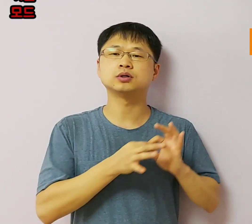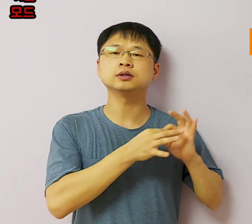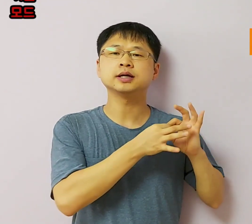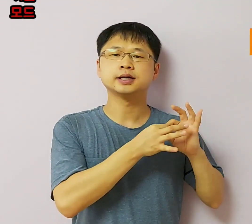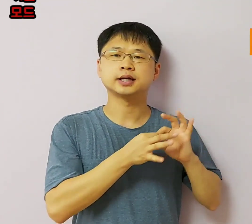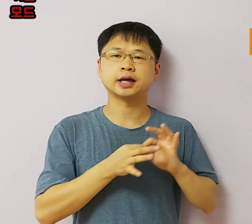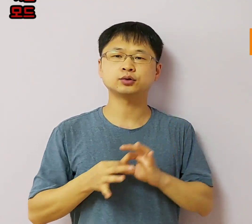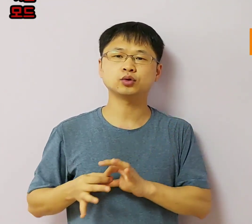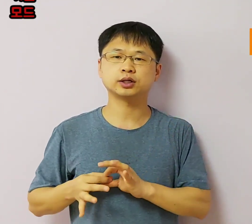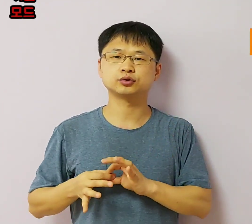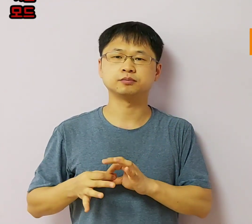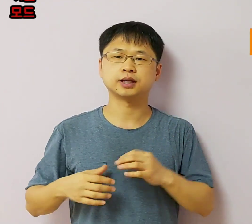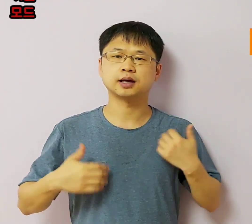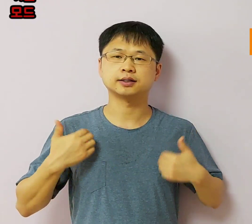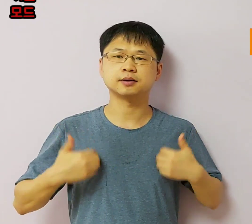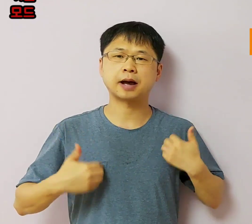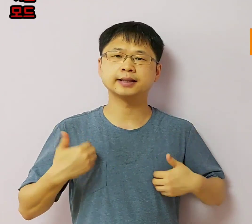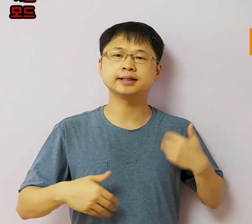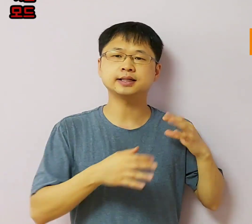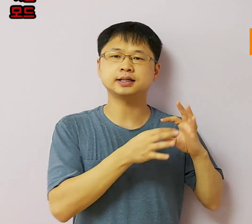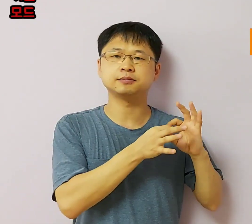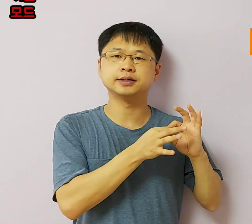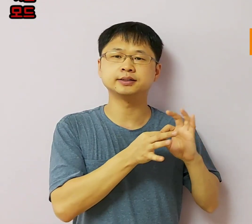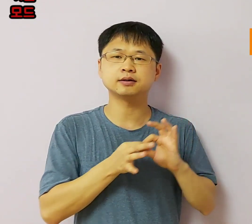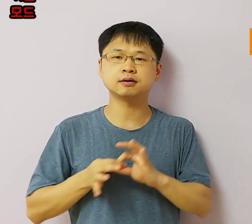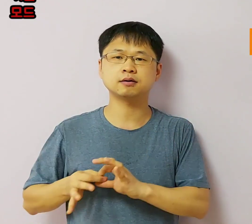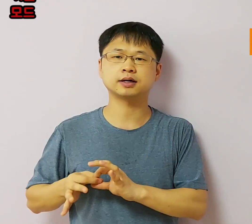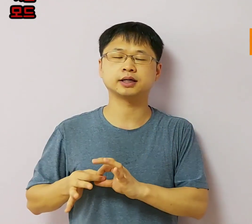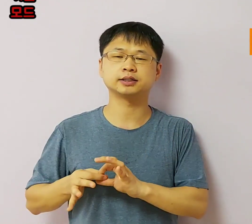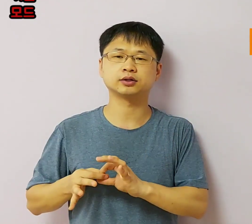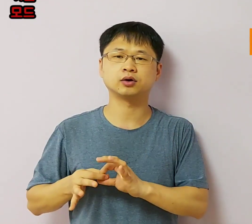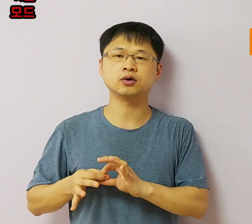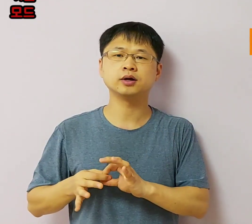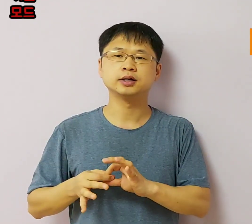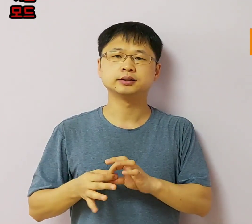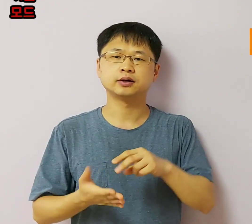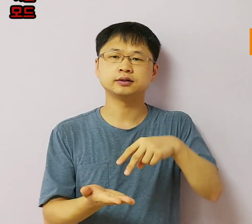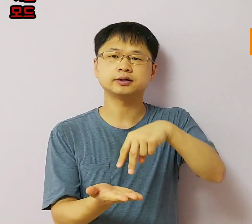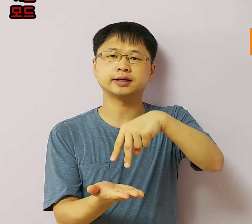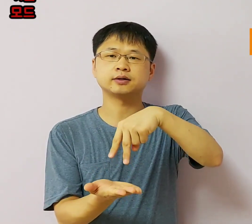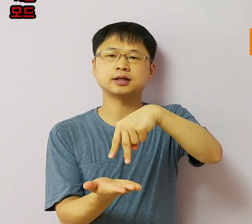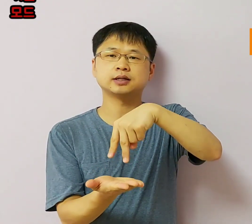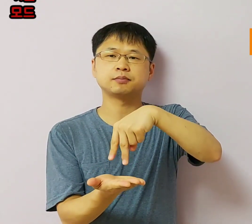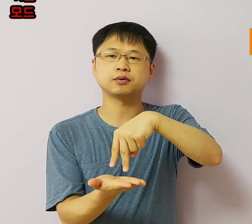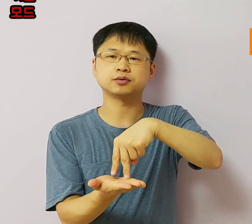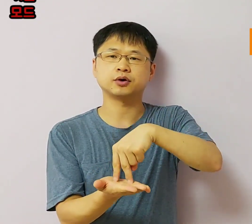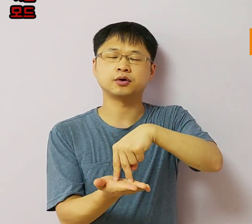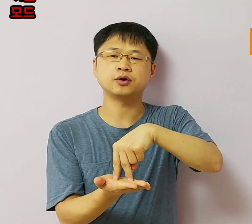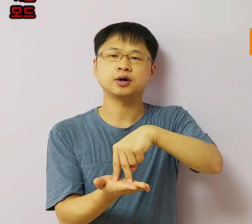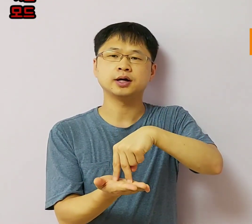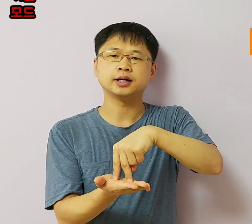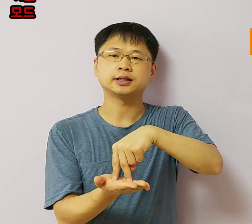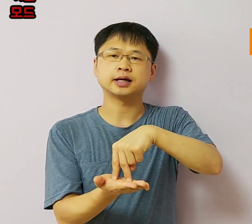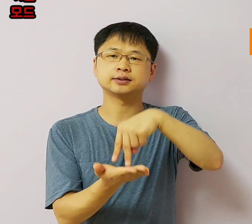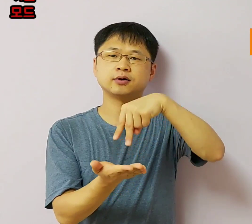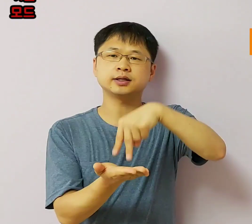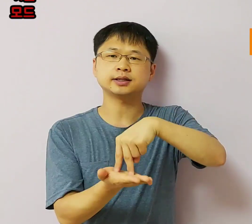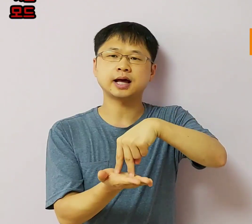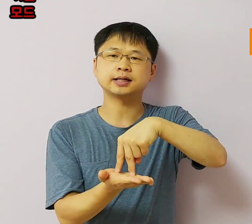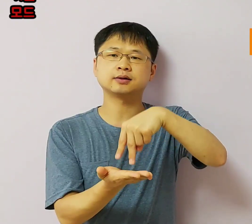혹은 계속이라는 수어입니다. 그래서 반기면서가 되겠죠. 서 있는데 서다는 배웠고요. 서 있다